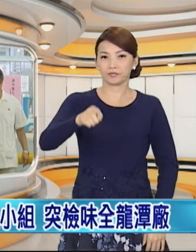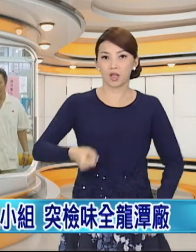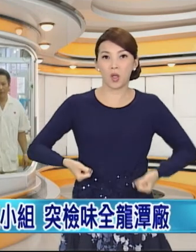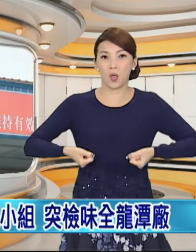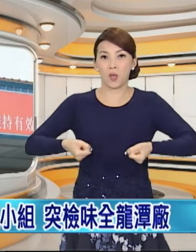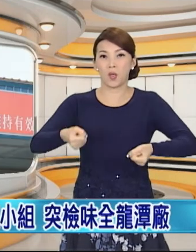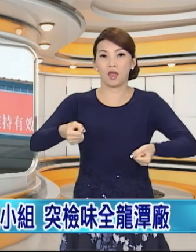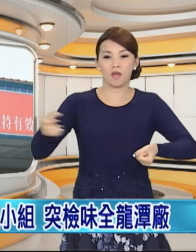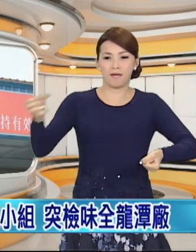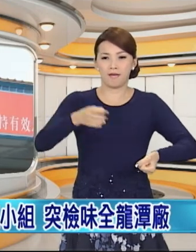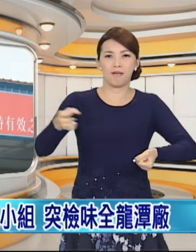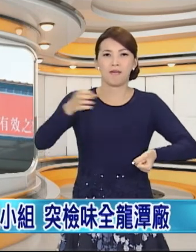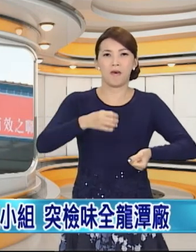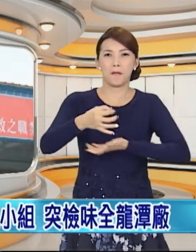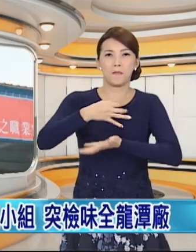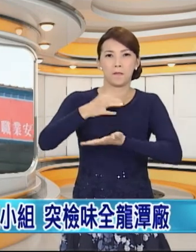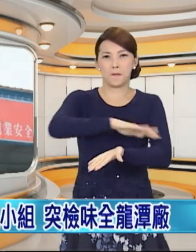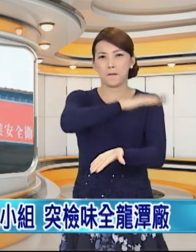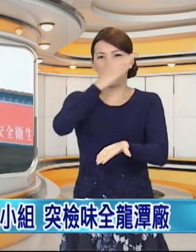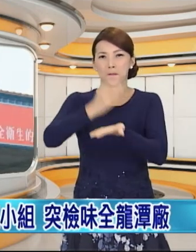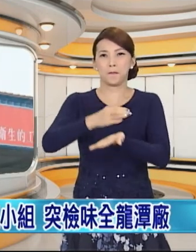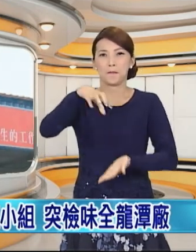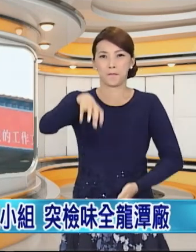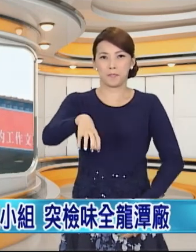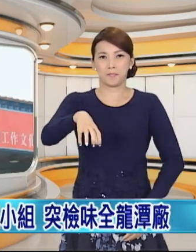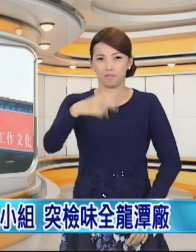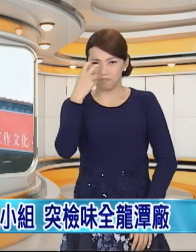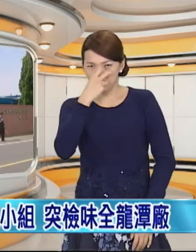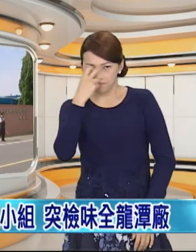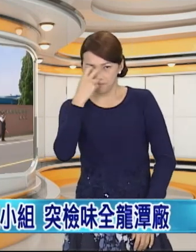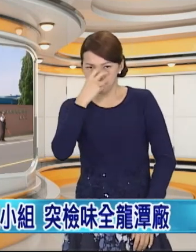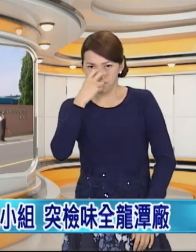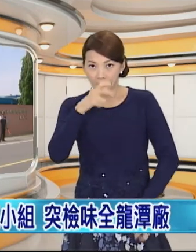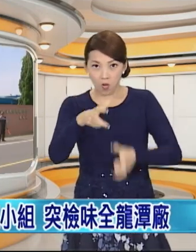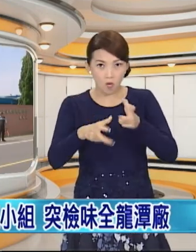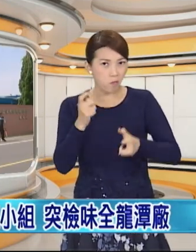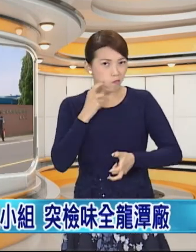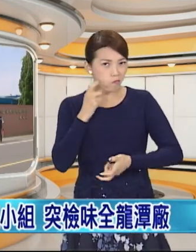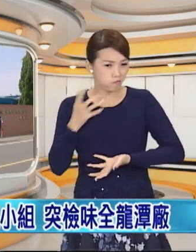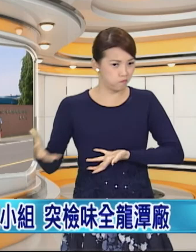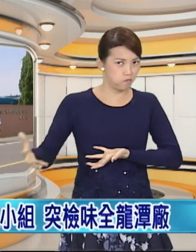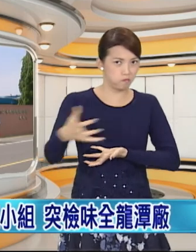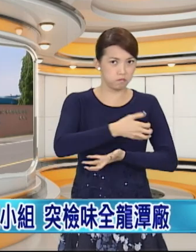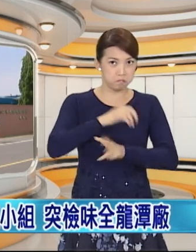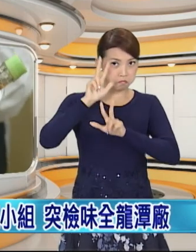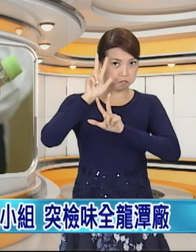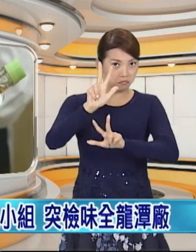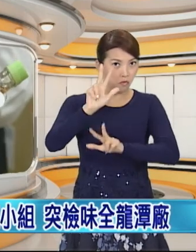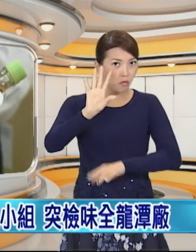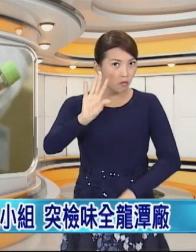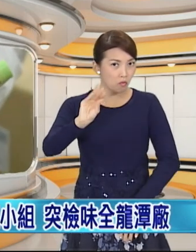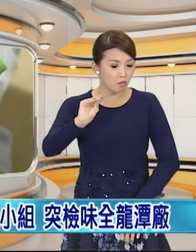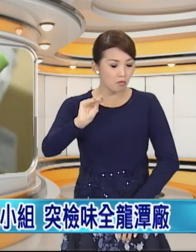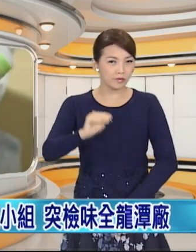解该下架的黑心商品有没有全数下架回收。